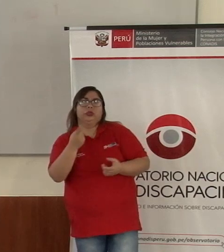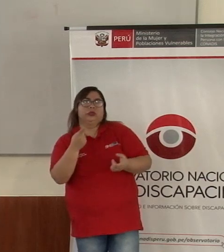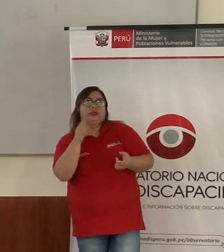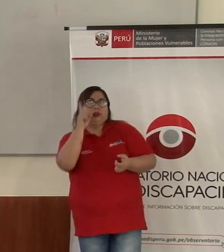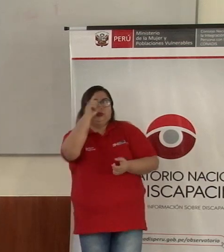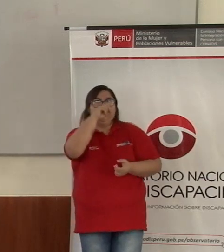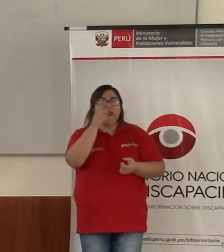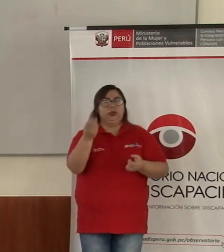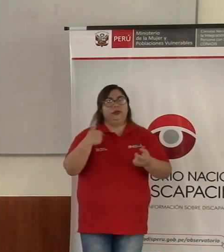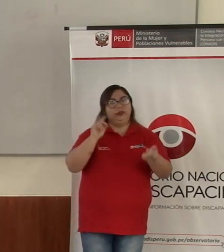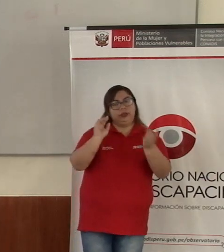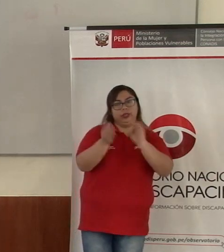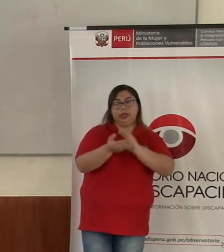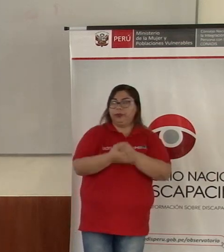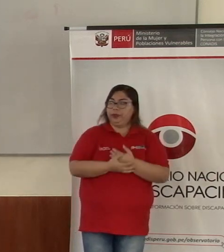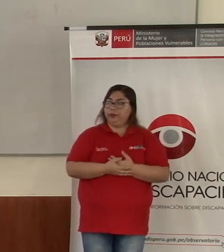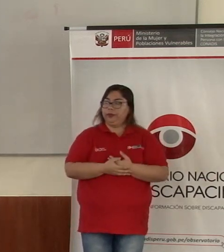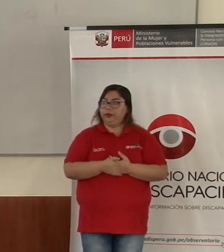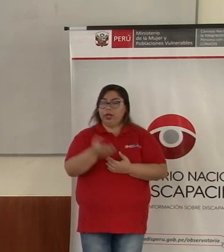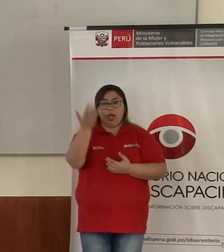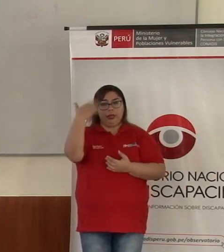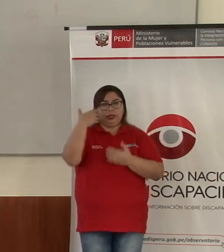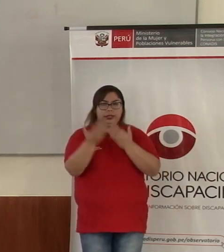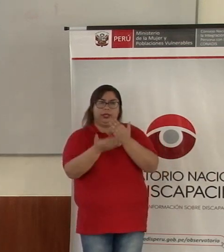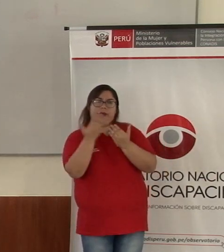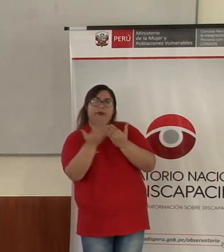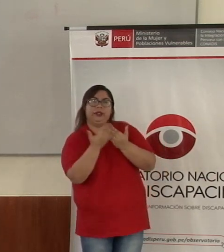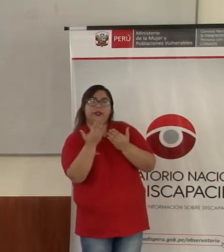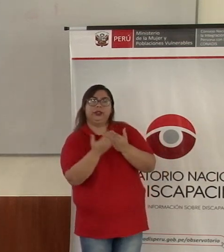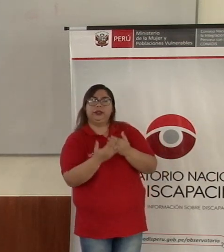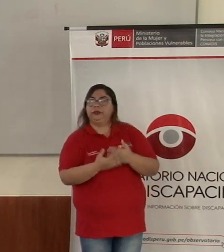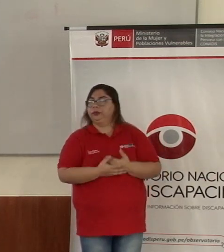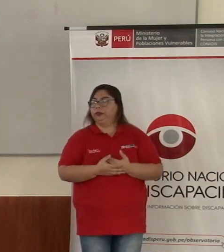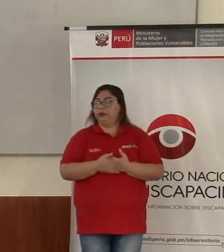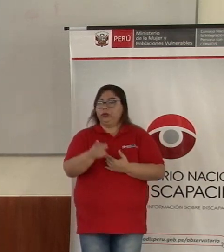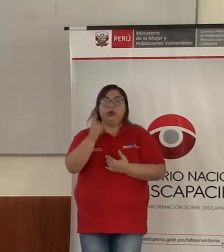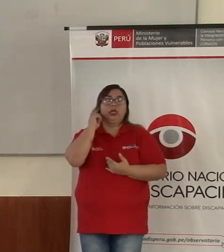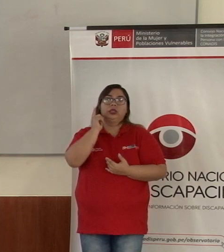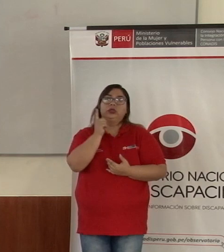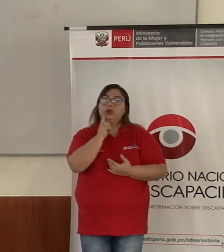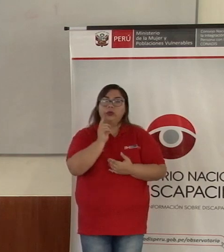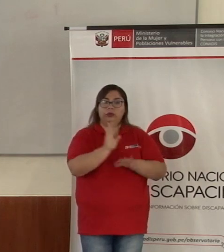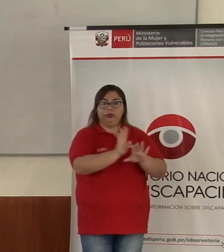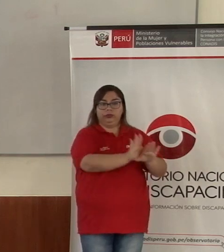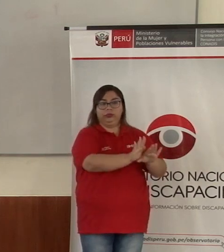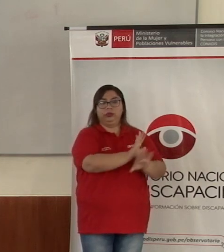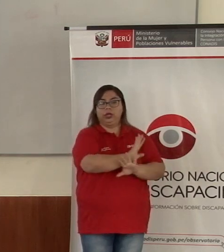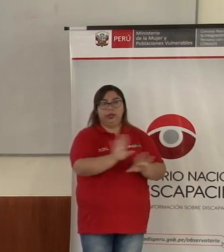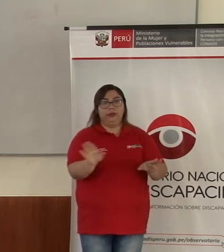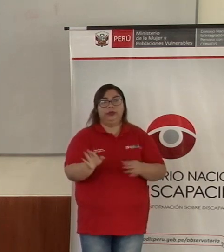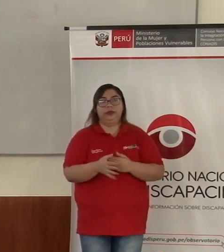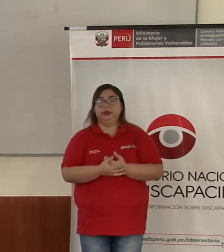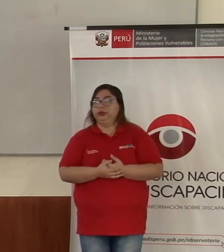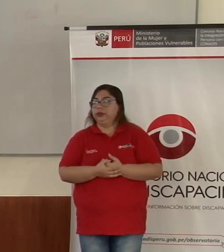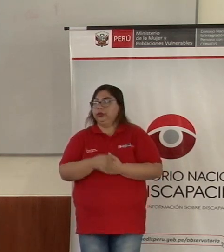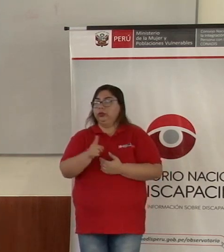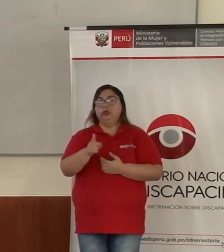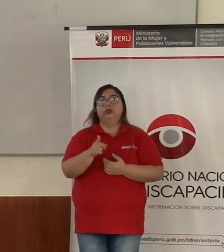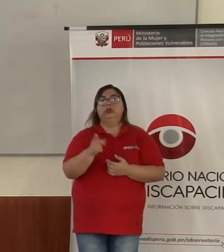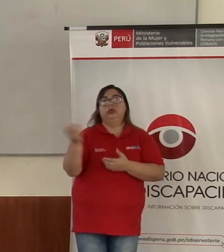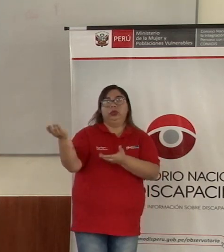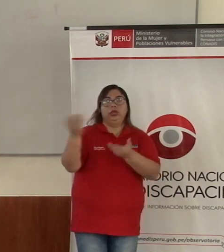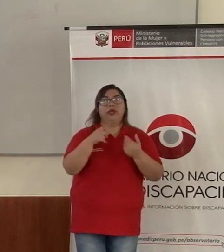ahora. Antes era bien fácil. ¿Eres sordo? No. ¿Estás descalificado? No.